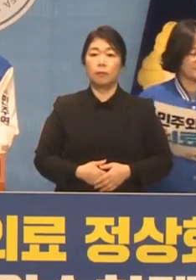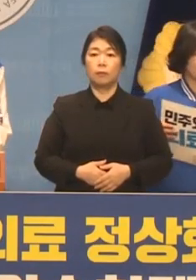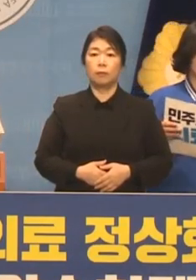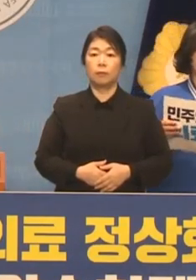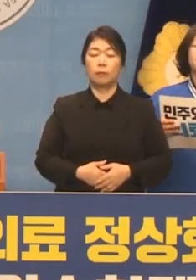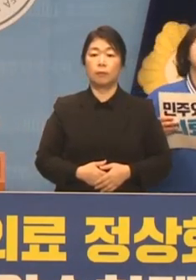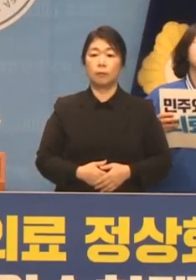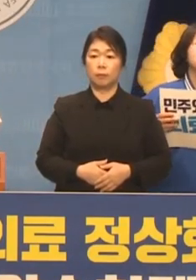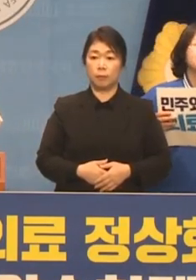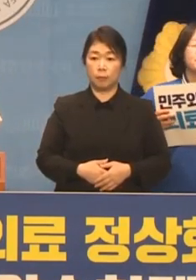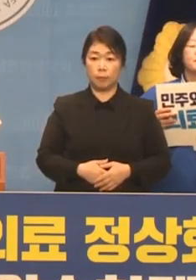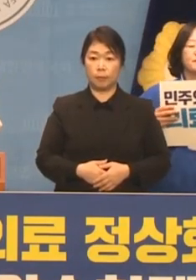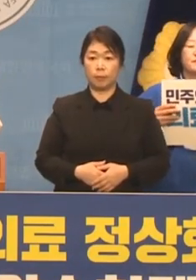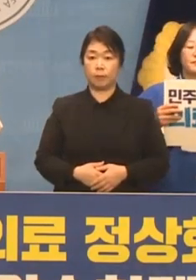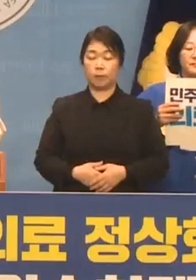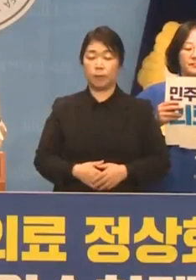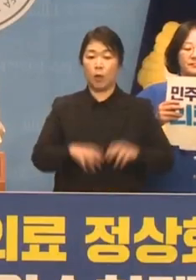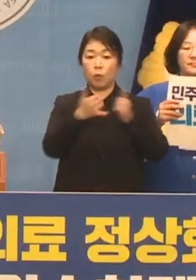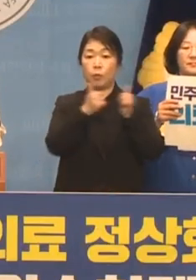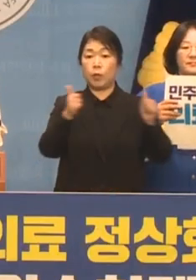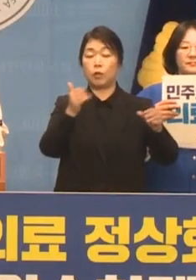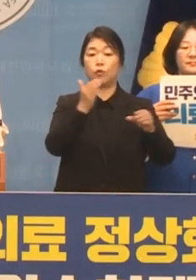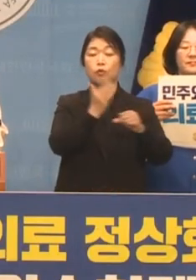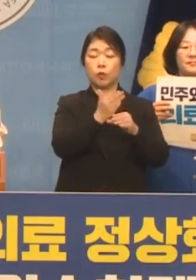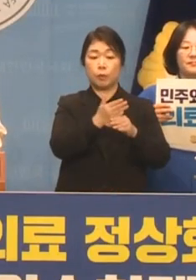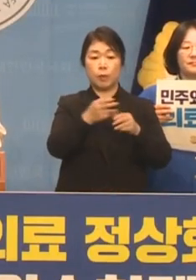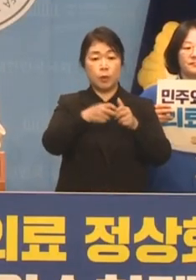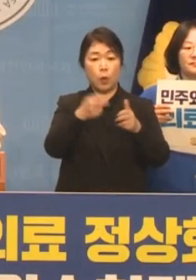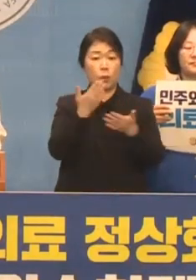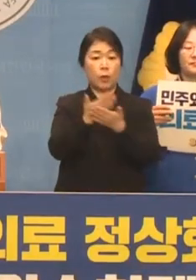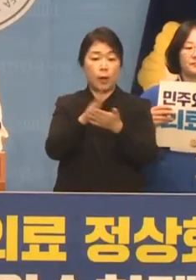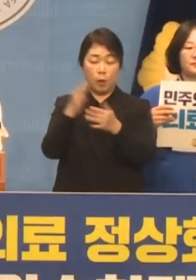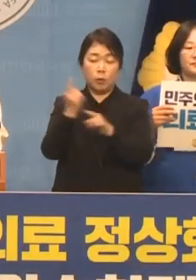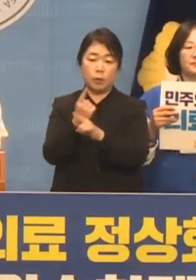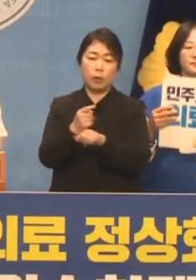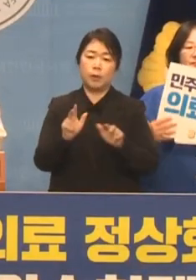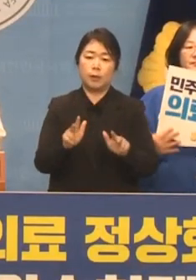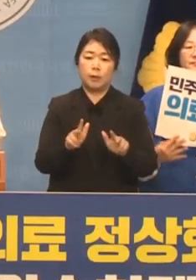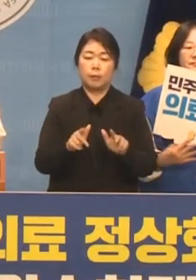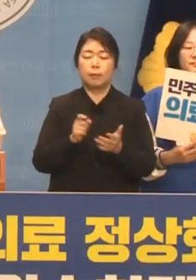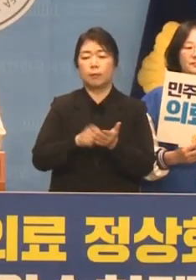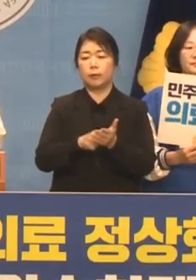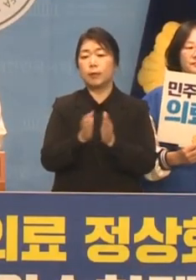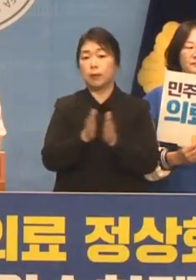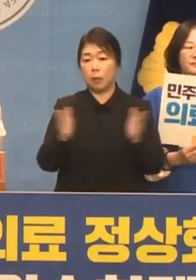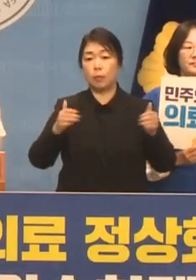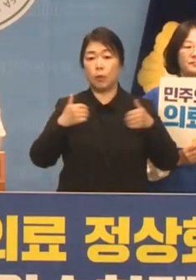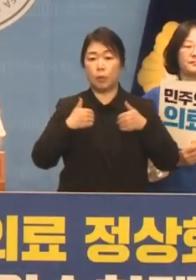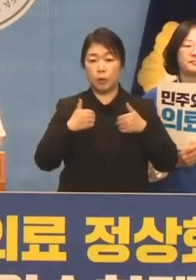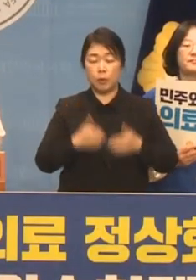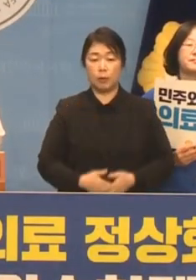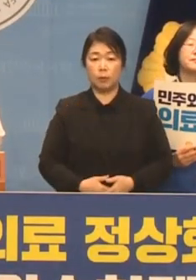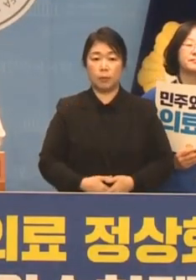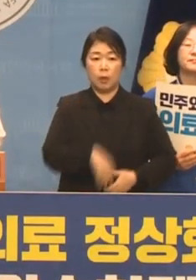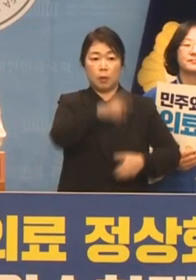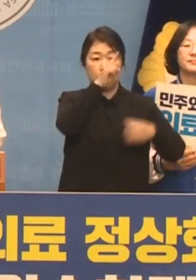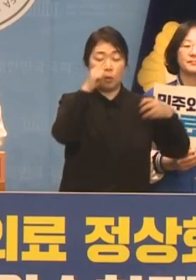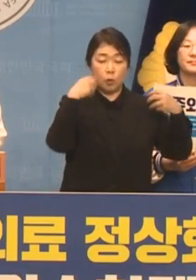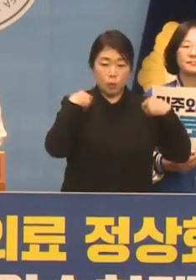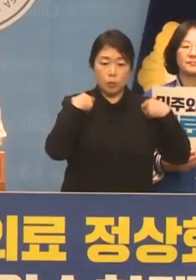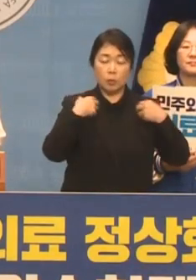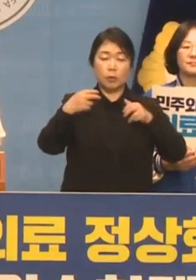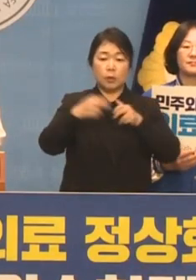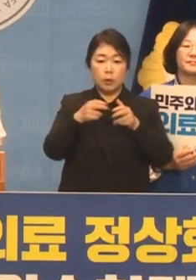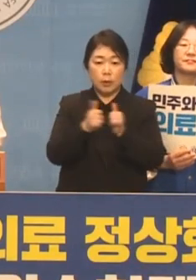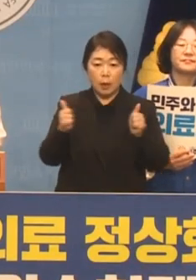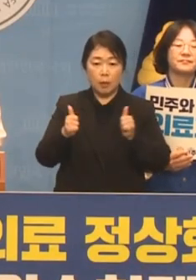있습니다 국민 중심의 의료 개혁은 지금 당장 시작되어야 합니다 정부도 의사도